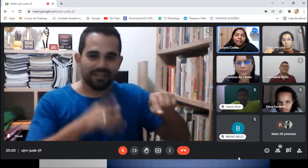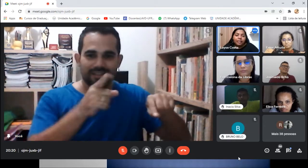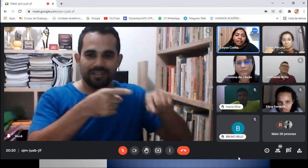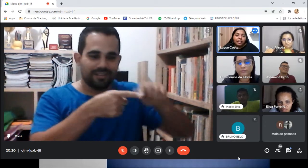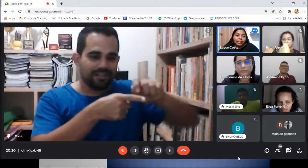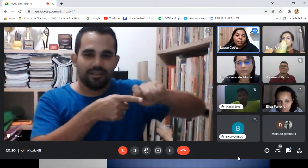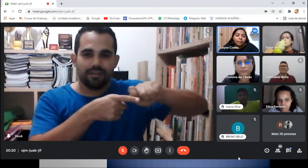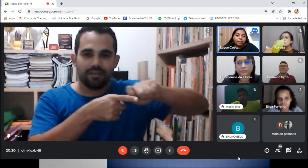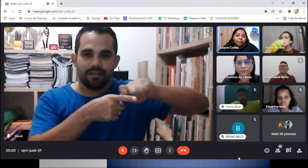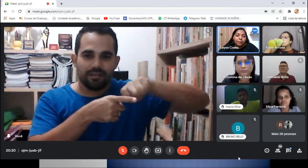Legal.